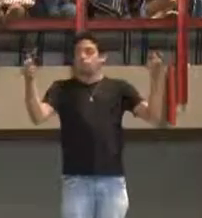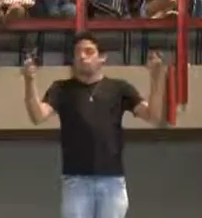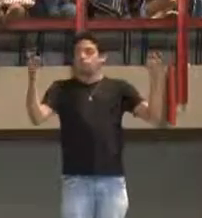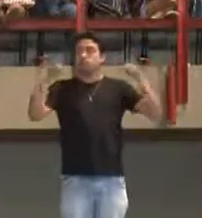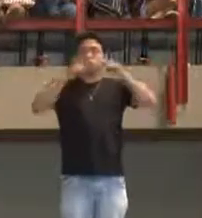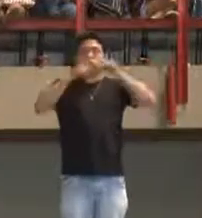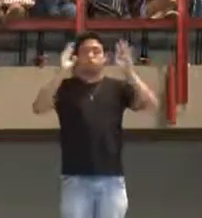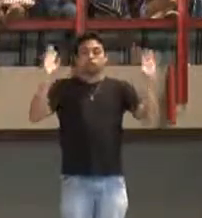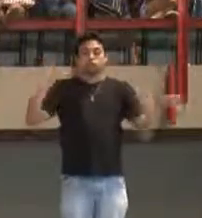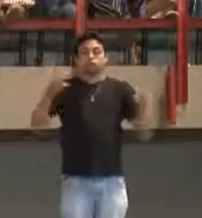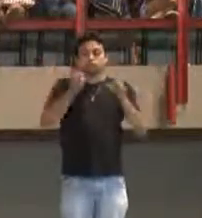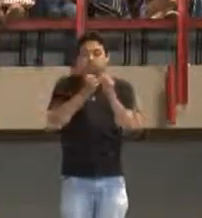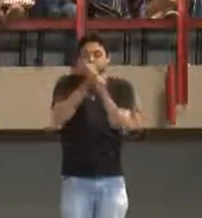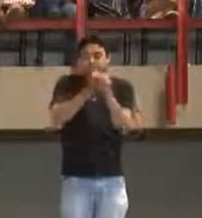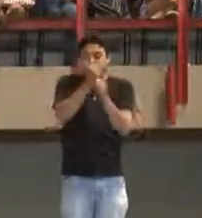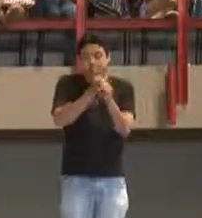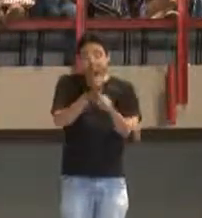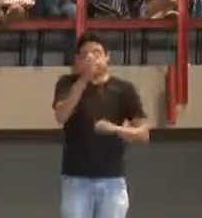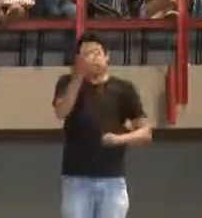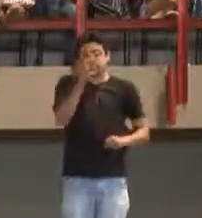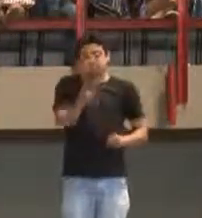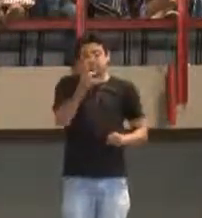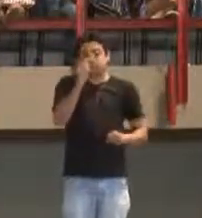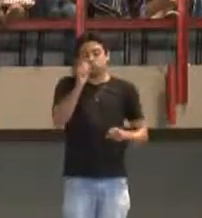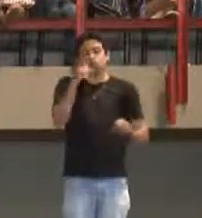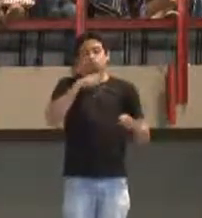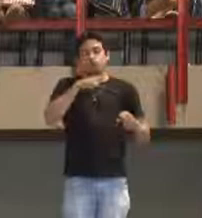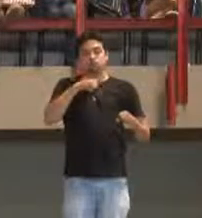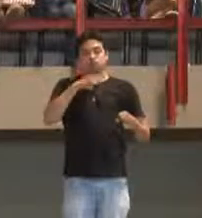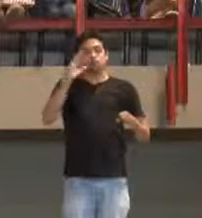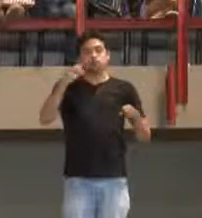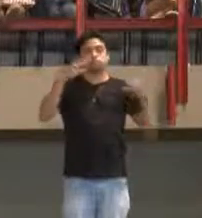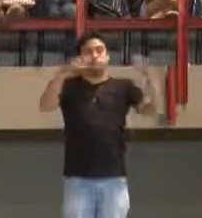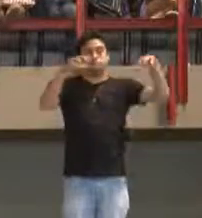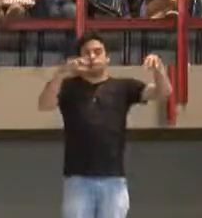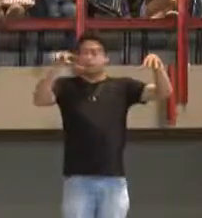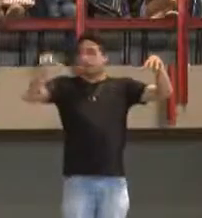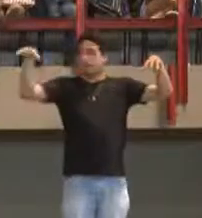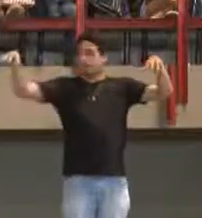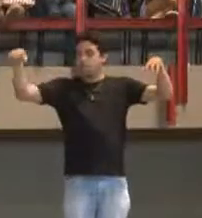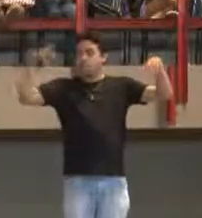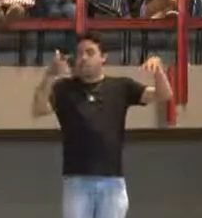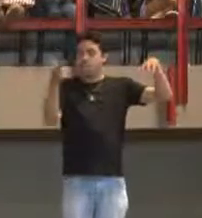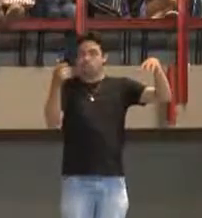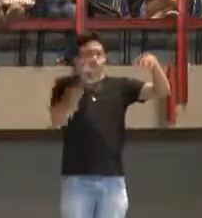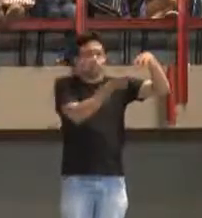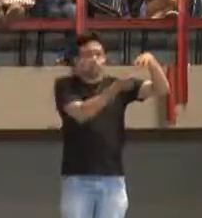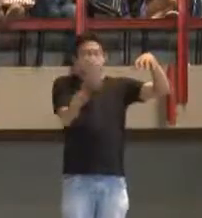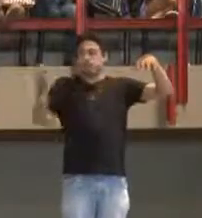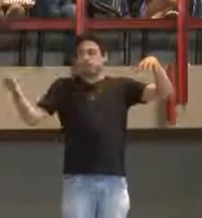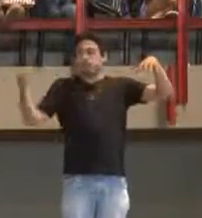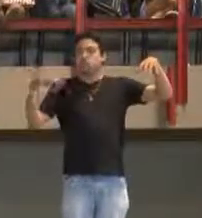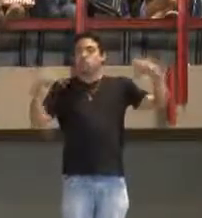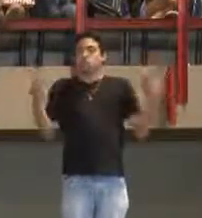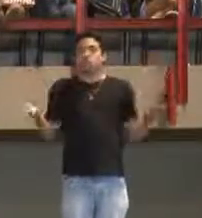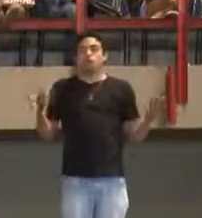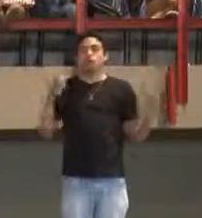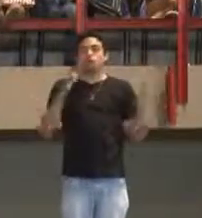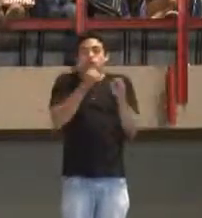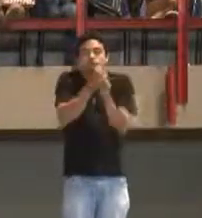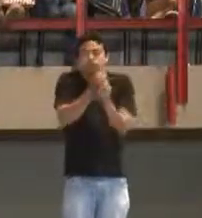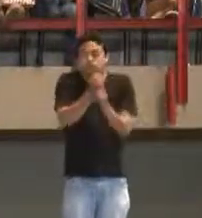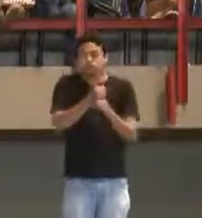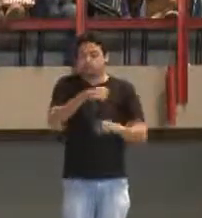foram 3 anos onde a área era de 20 mil hectares, ó. Quais são os anos que a área era 20 mil?